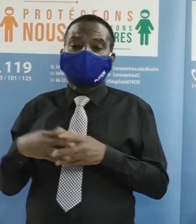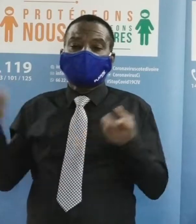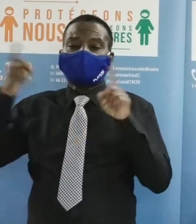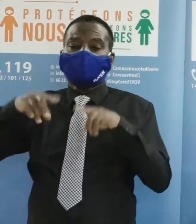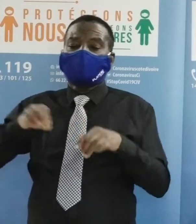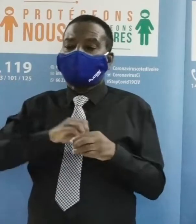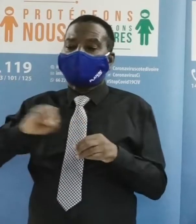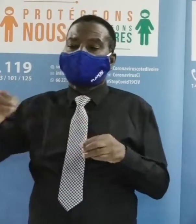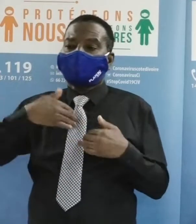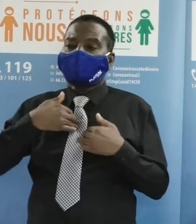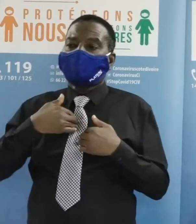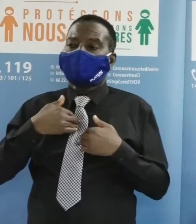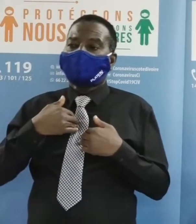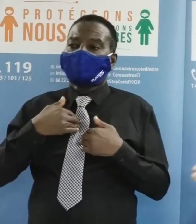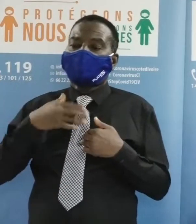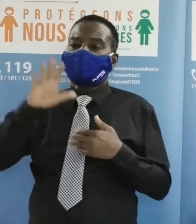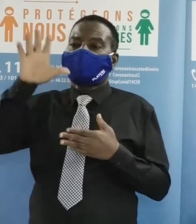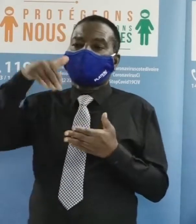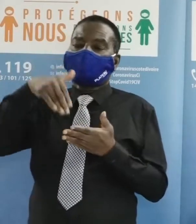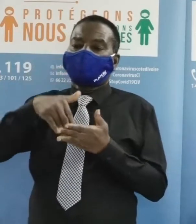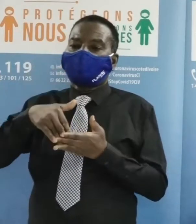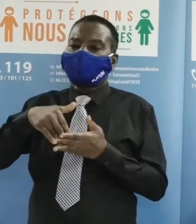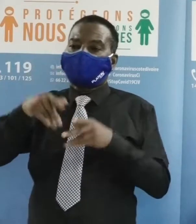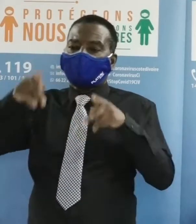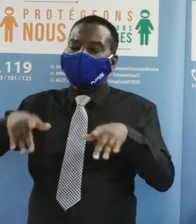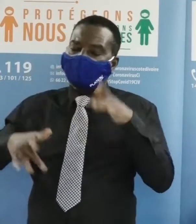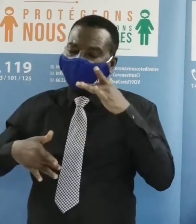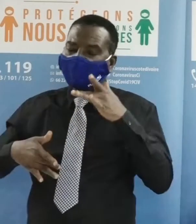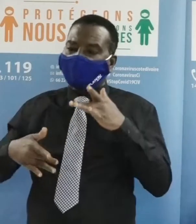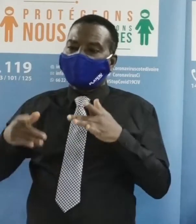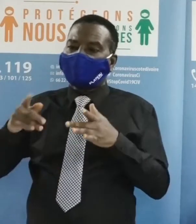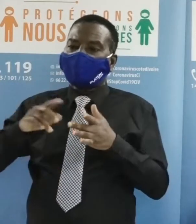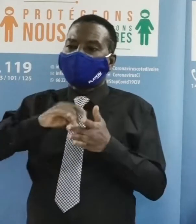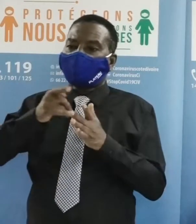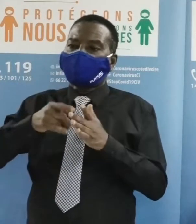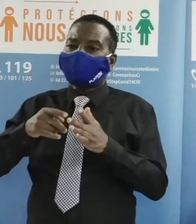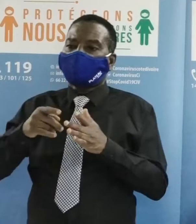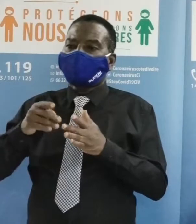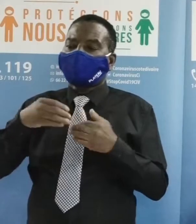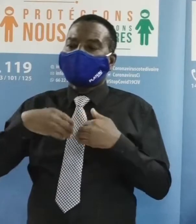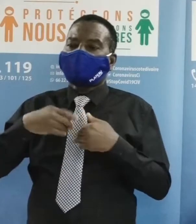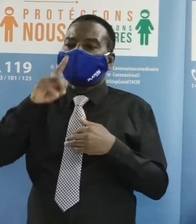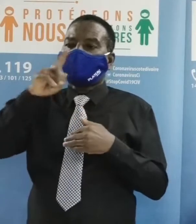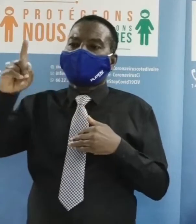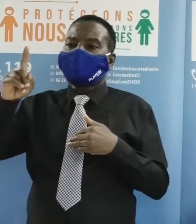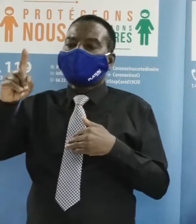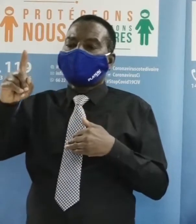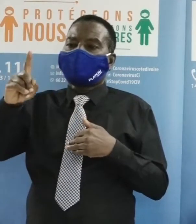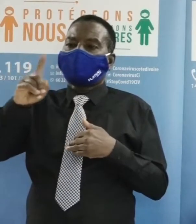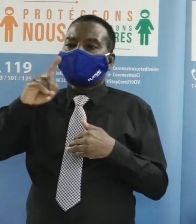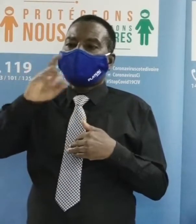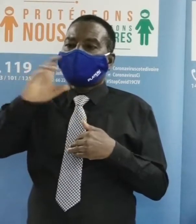quand la 5000 cas alors que c'était hors 5000-10000